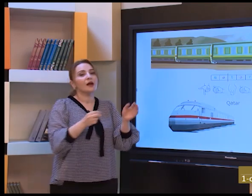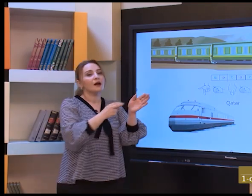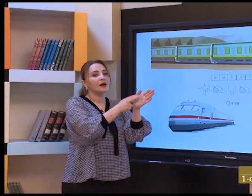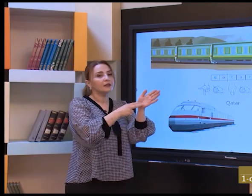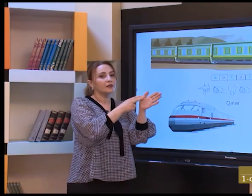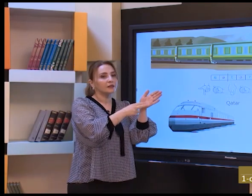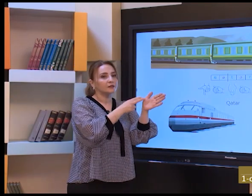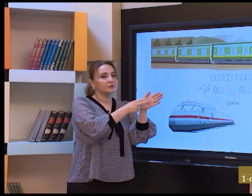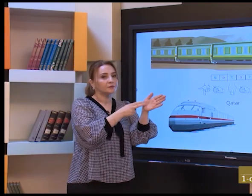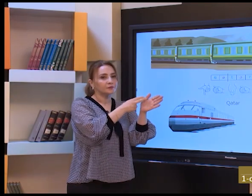qatar,